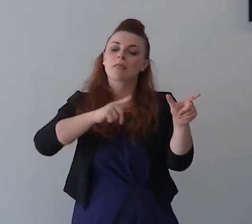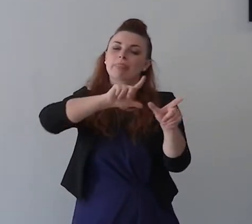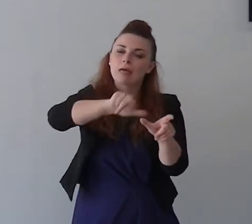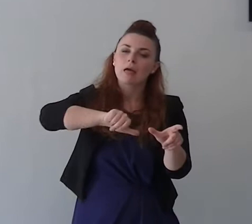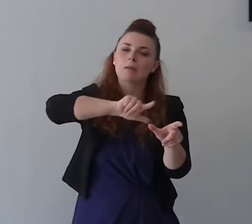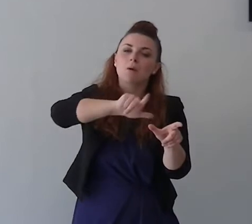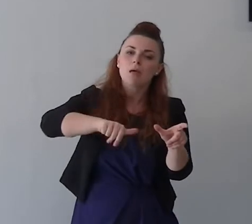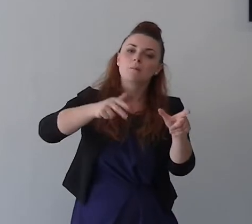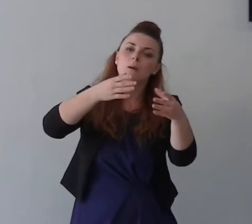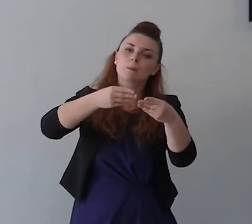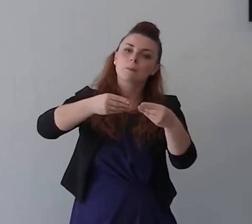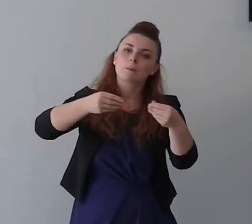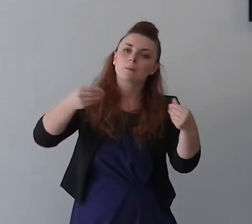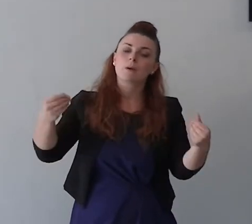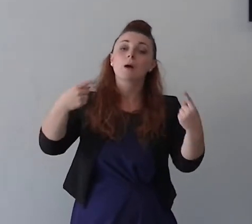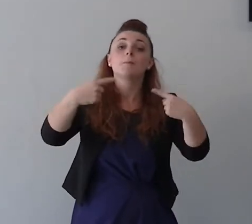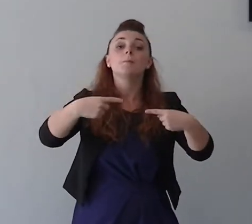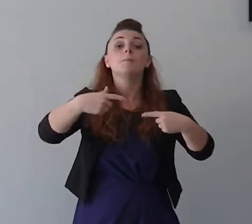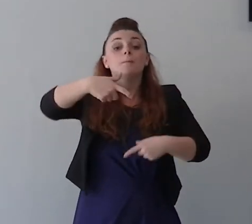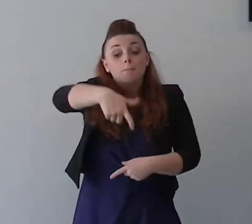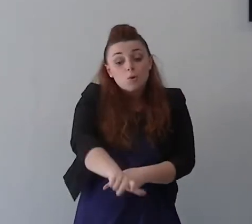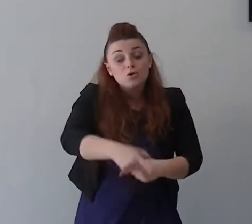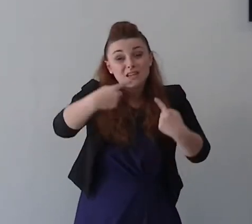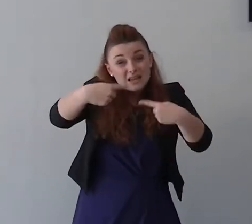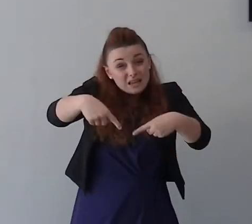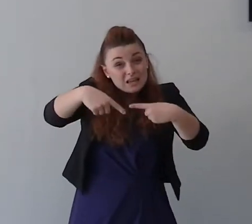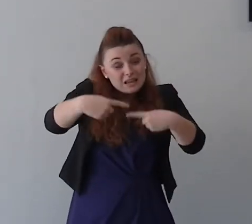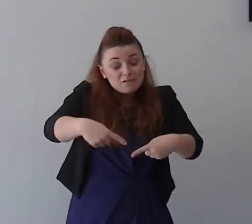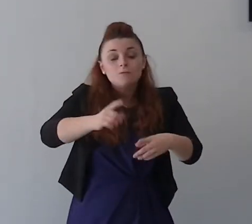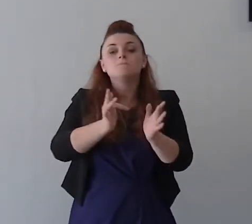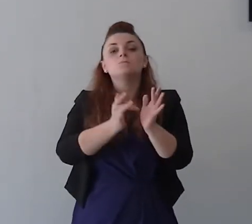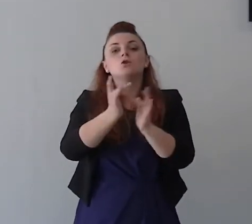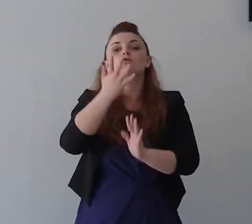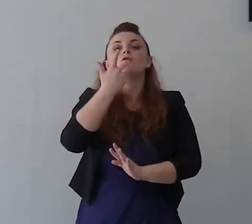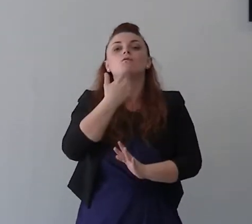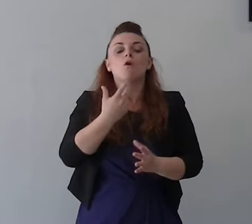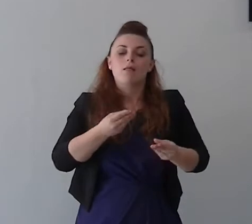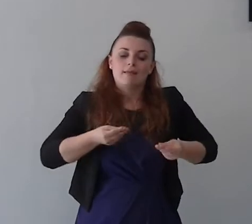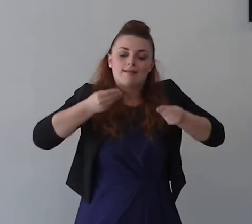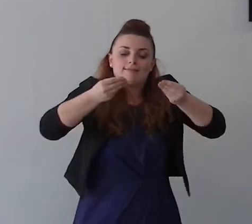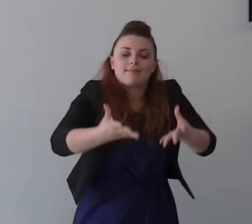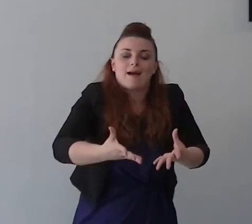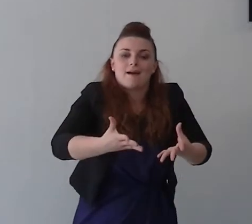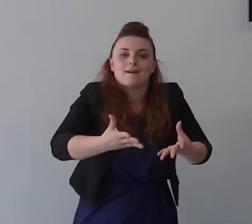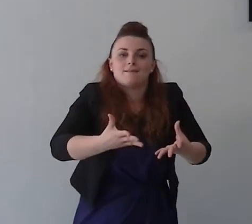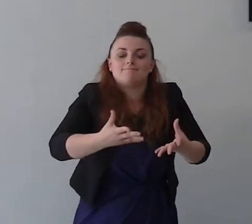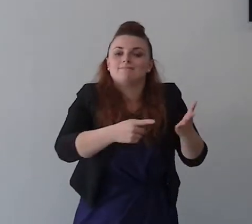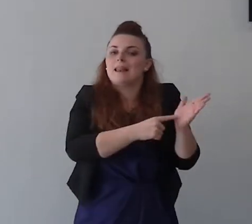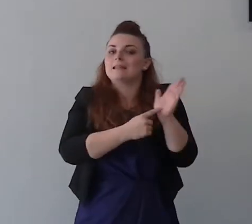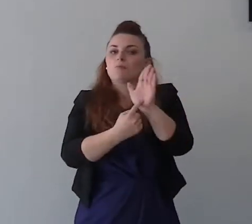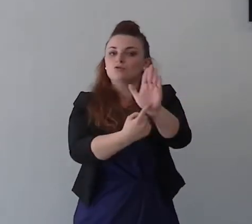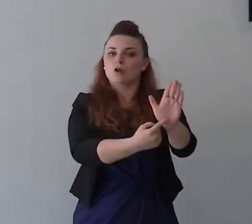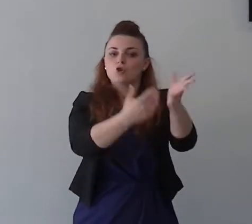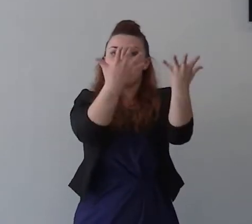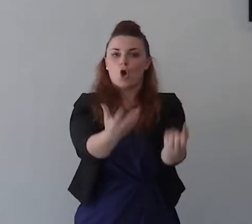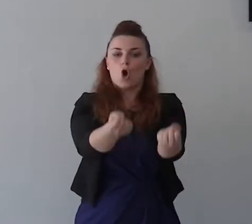È per quello che ci ha lasciato dei segni. Ci ha lasciato dei segni che non sono parole. E non li ha lasciati a caso, come ho detto,